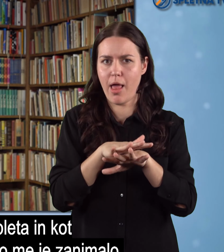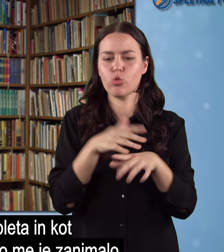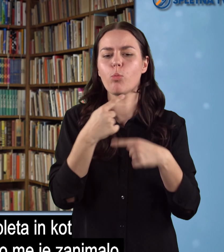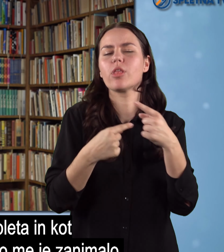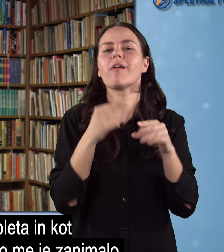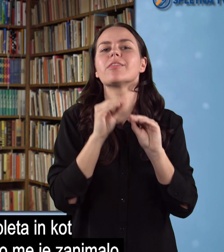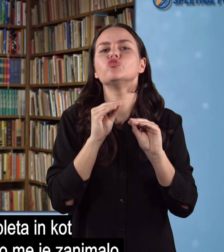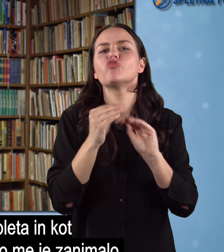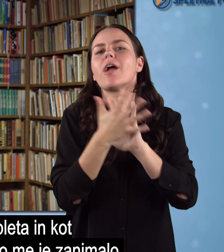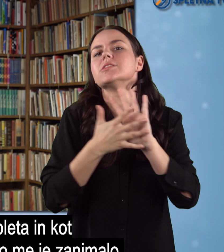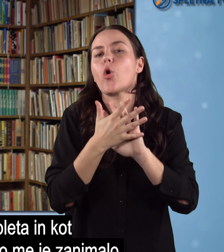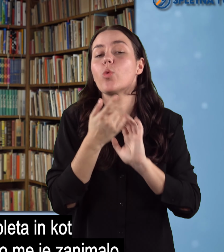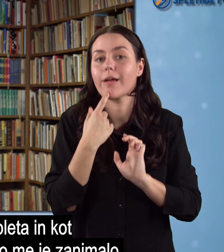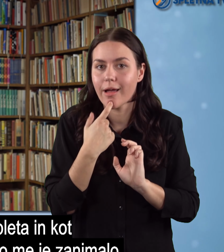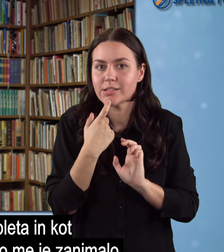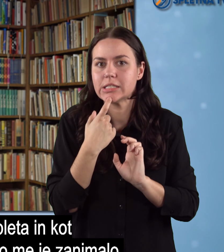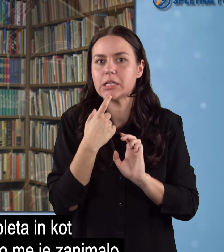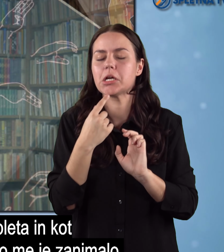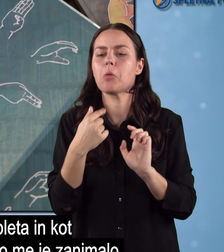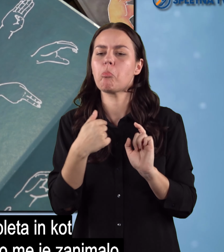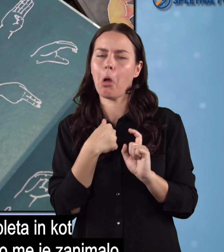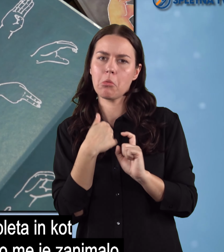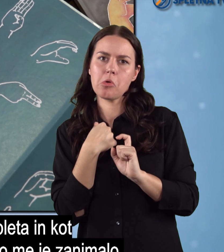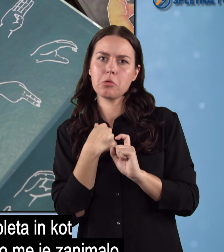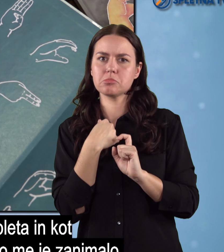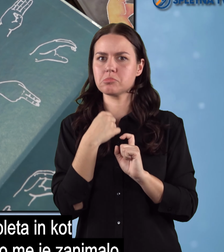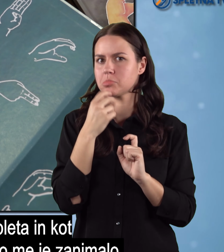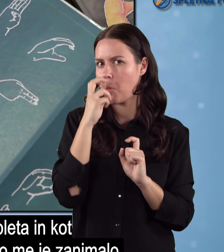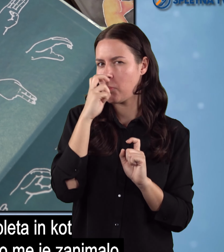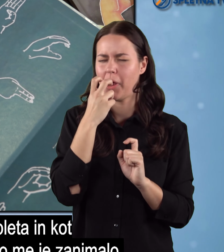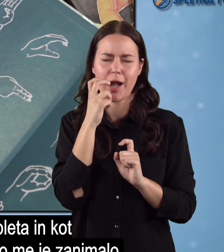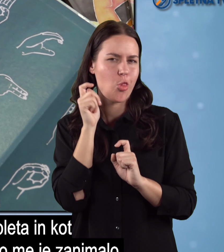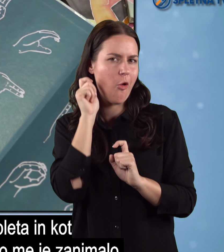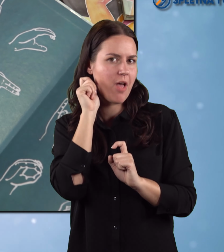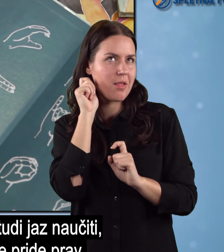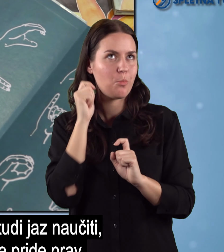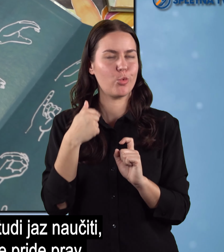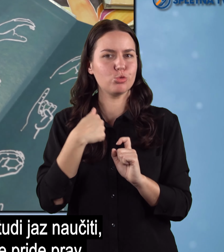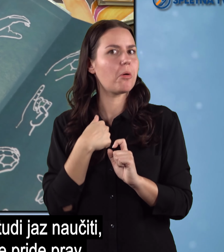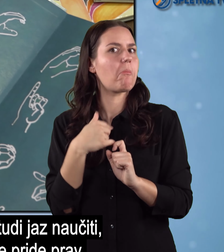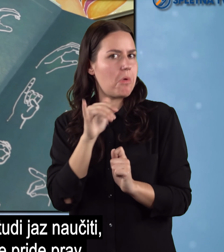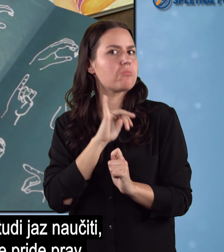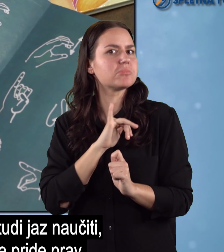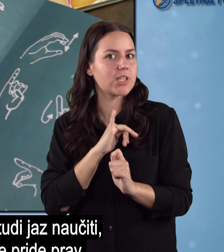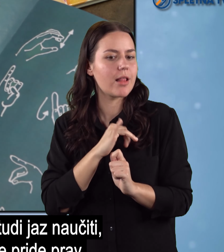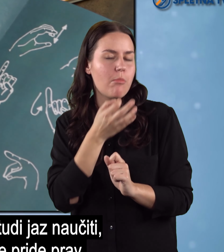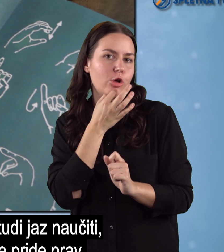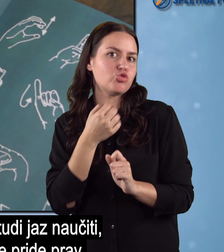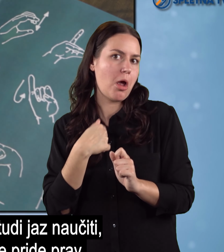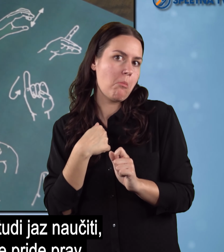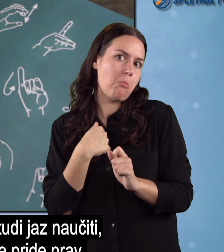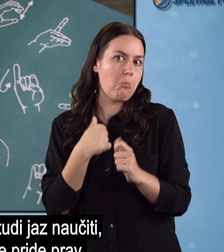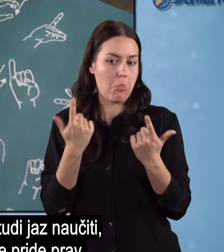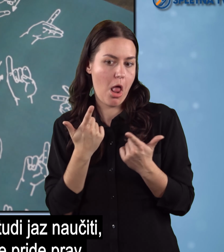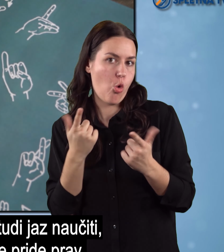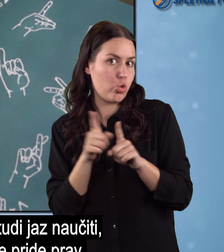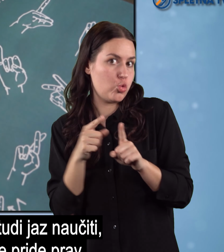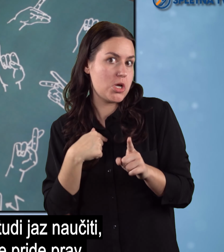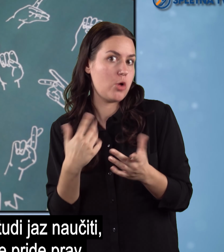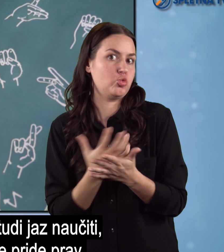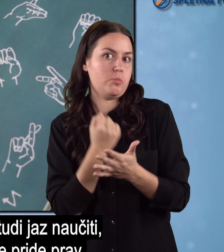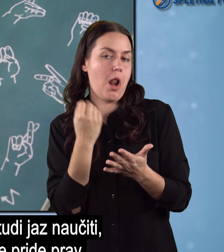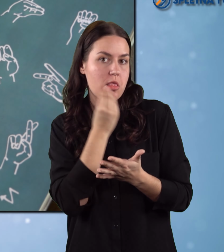jezika in kot neka radovedna punca me je zanimalo, če se tega uspem tudi jaz naučiti in če mogoče